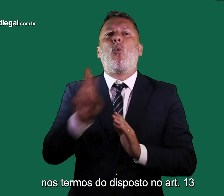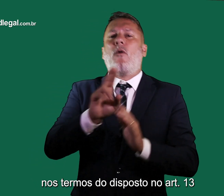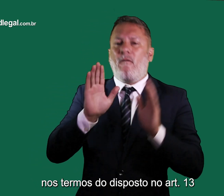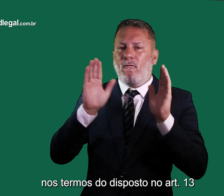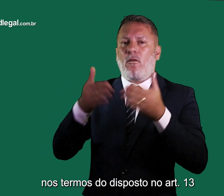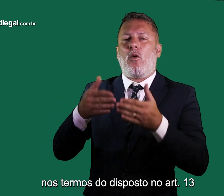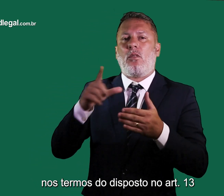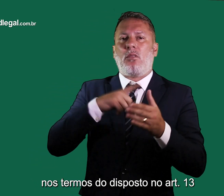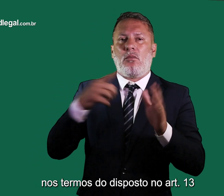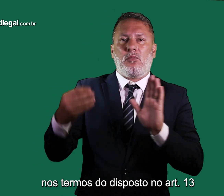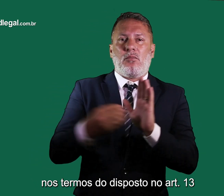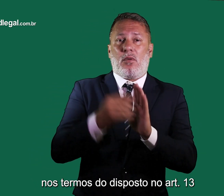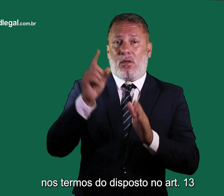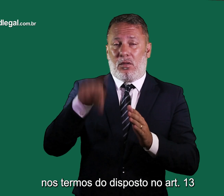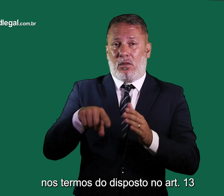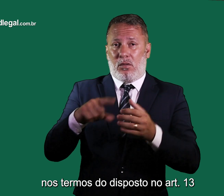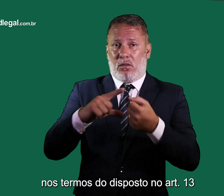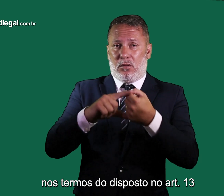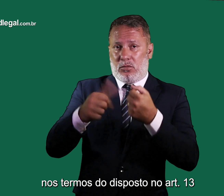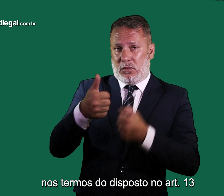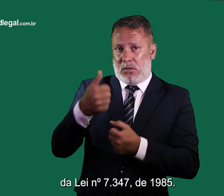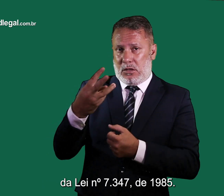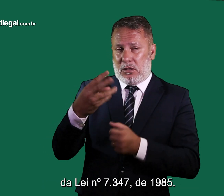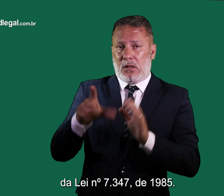termos do disposto no artigo 13 da Lei nº